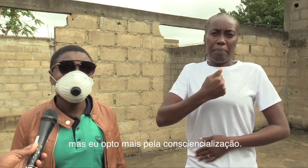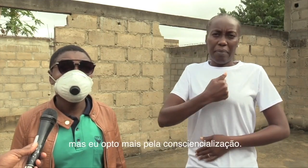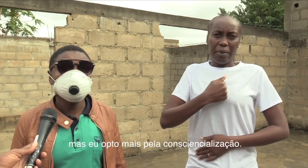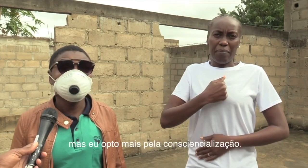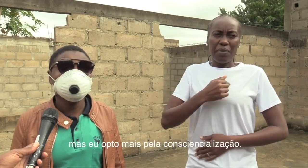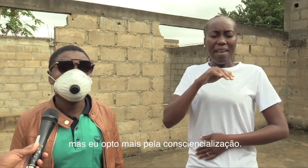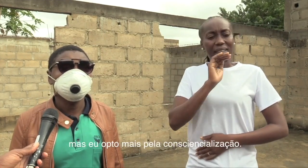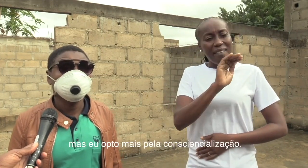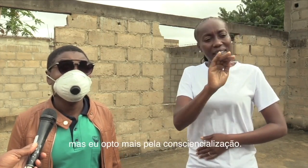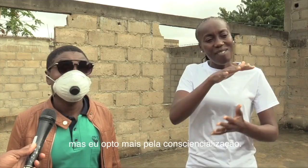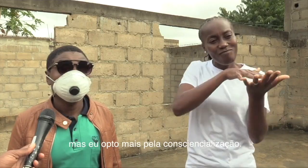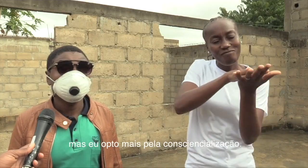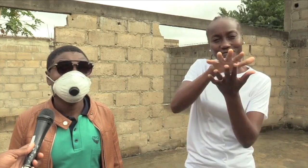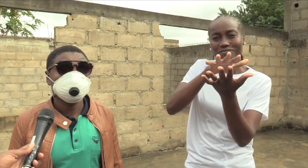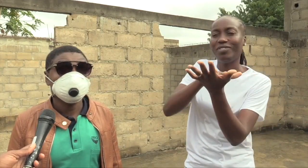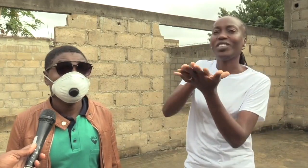mais pela consciencialização. Então, vamos lá. Obrigado. Obrigado. Obrigado.